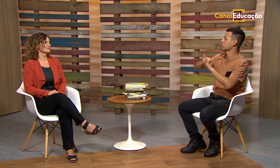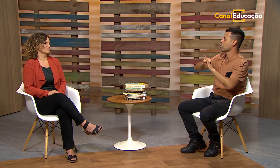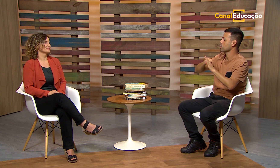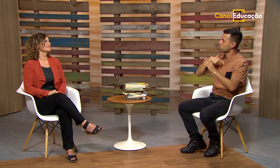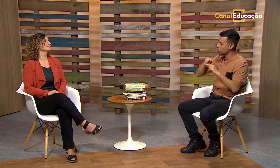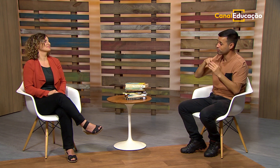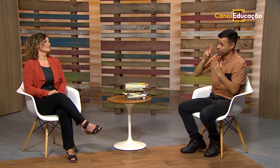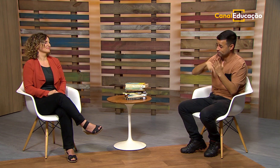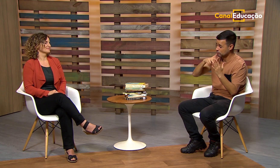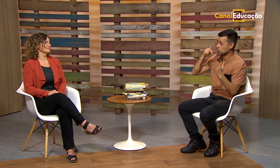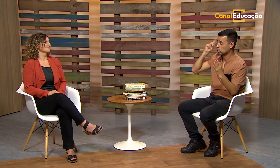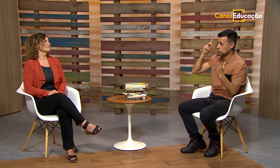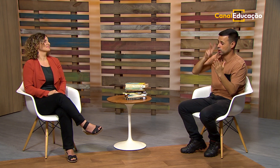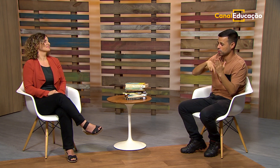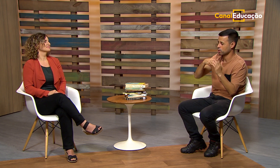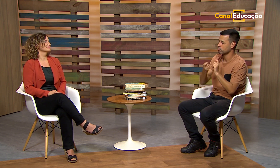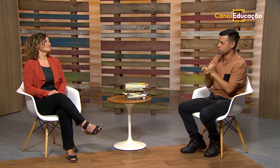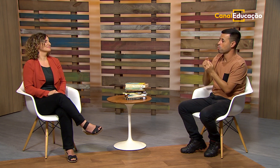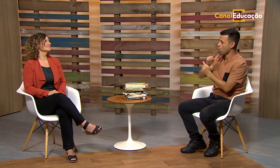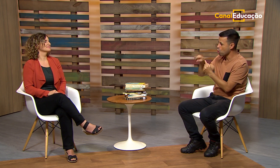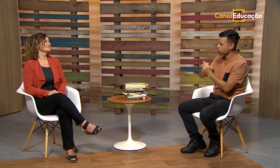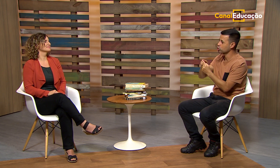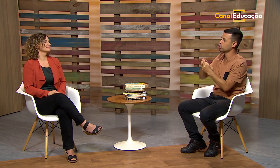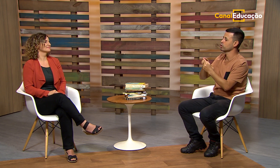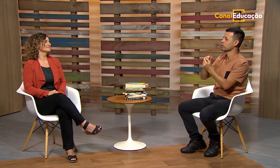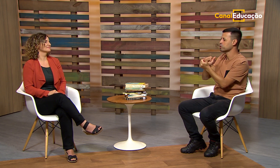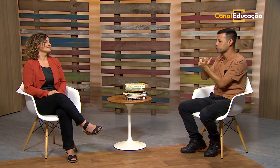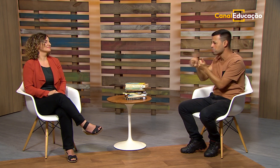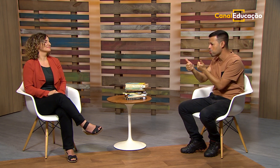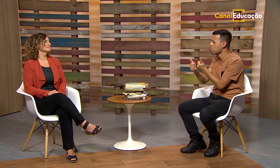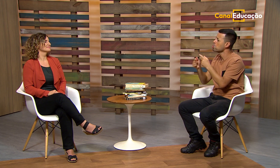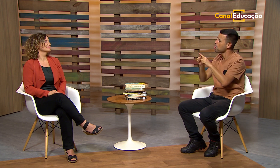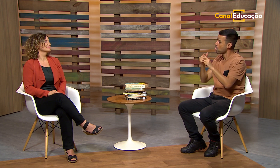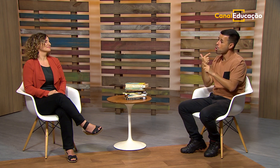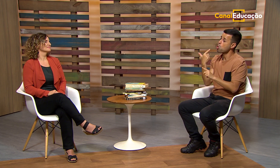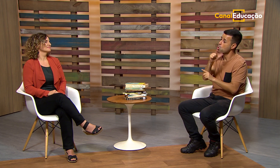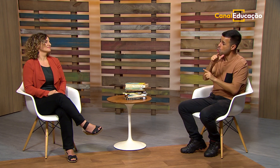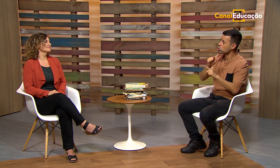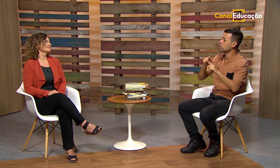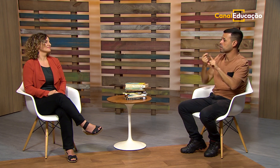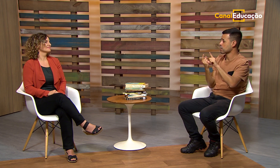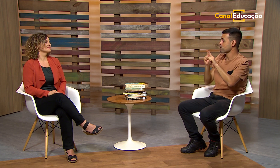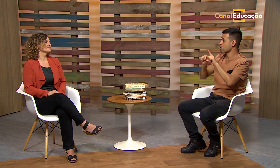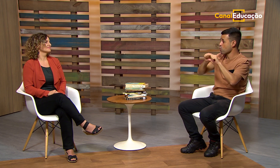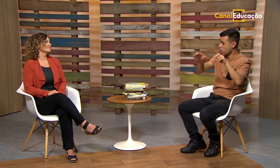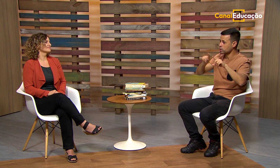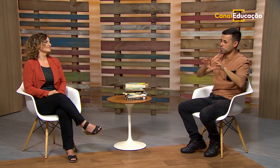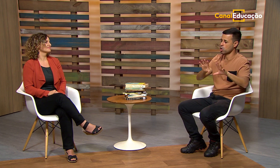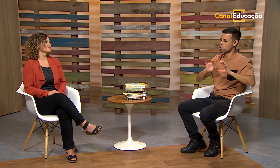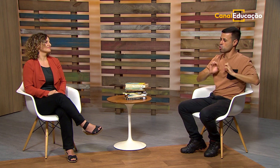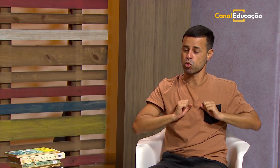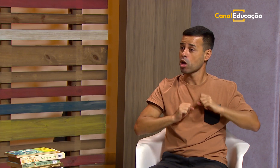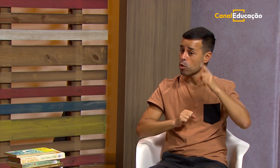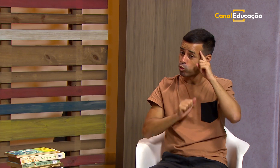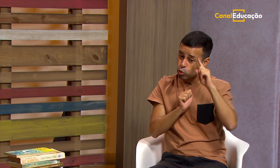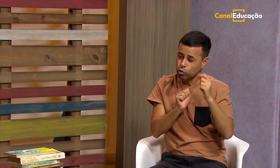se aposentar. O objetivo é sempre esse, trabalhar em equipe com os ouvintes e surdos, pensando sempre nas